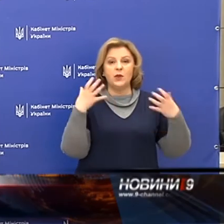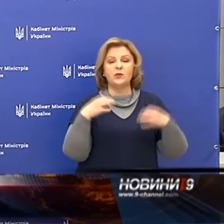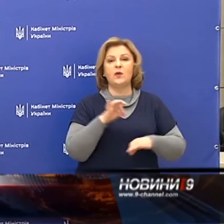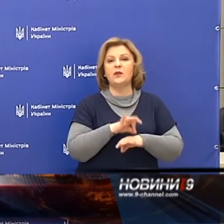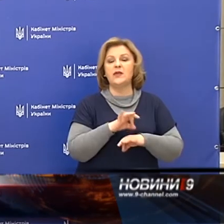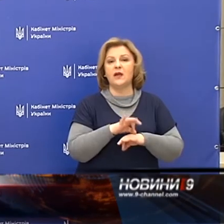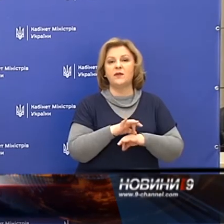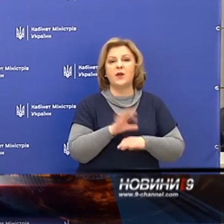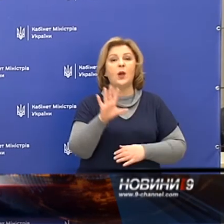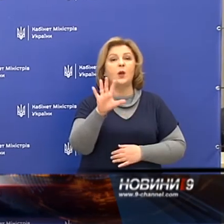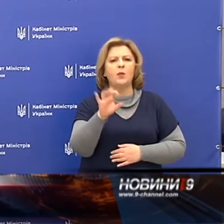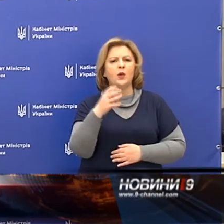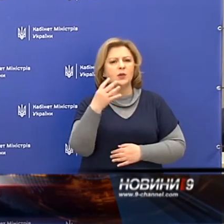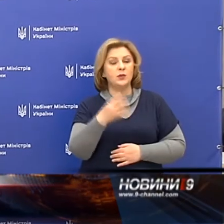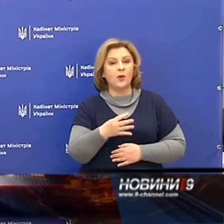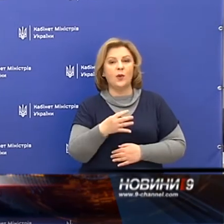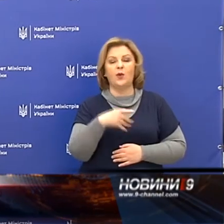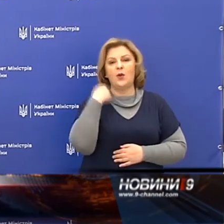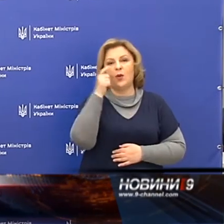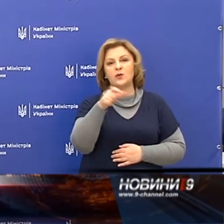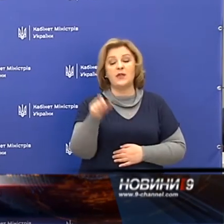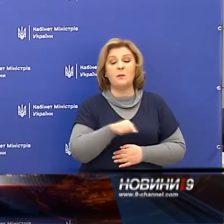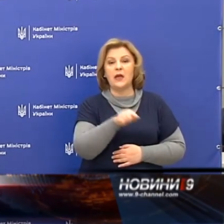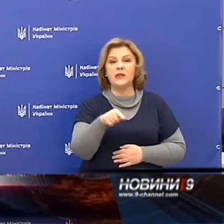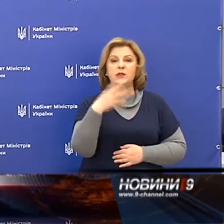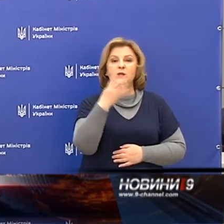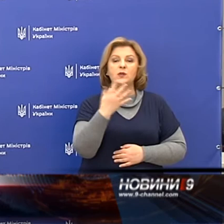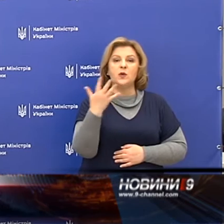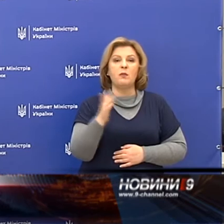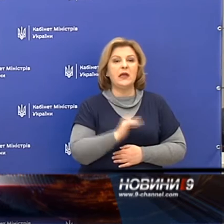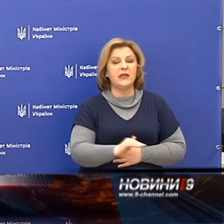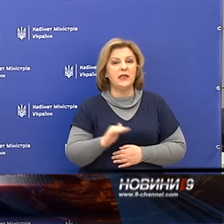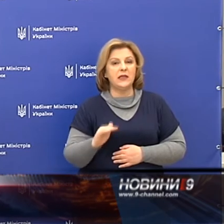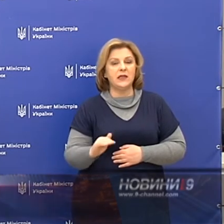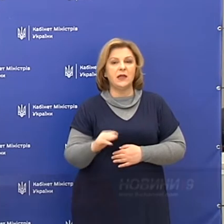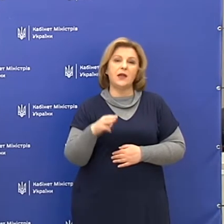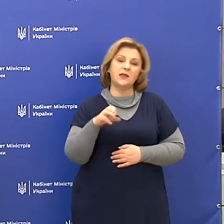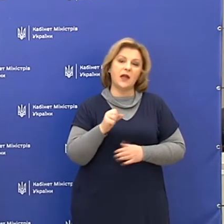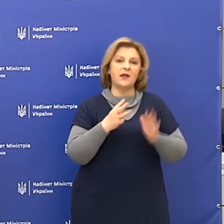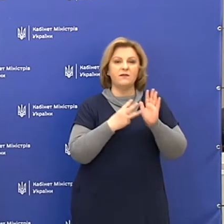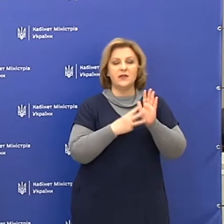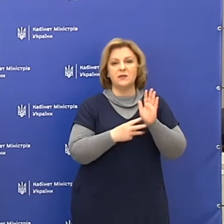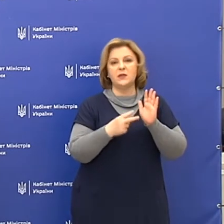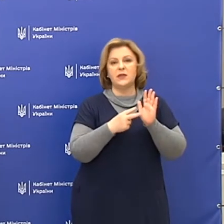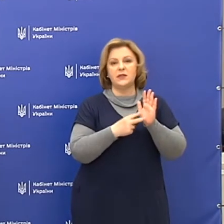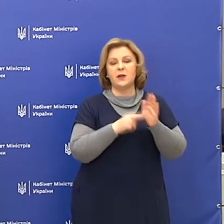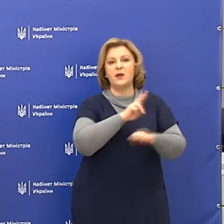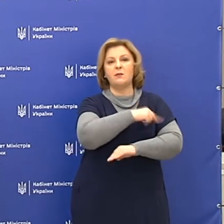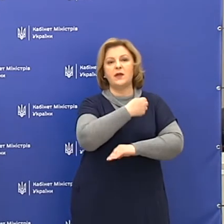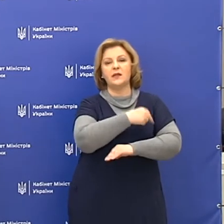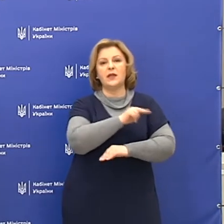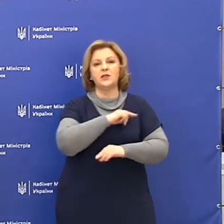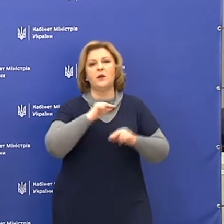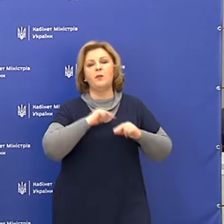захворіло 540 осіб, з них 45 дітей та 87 медичних